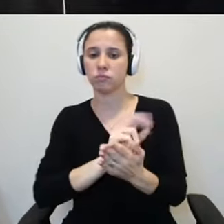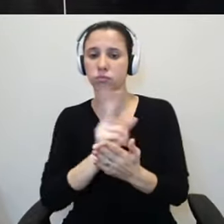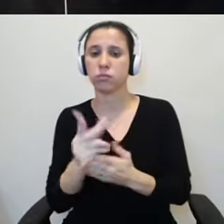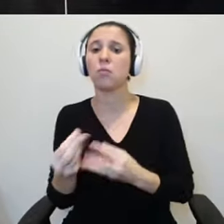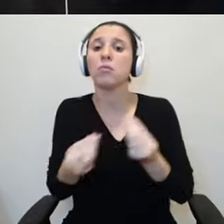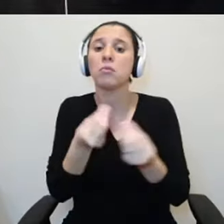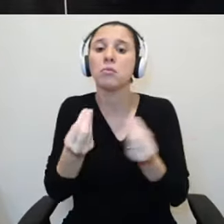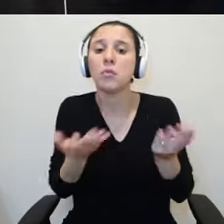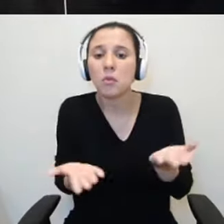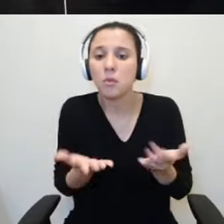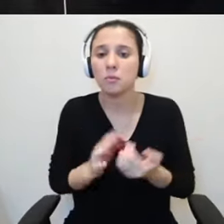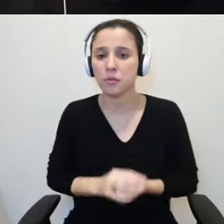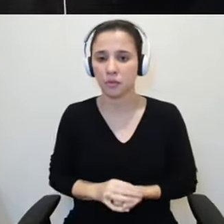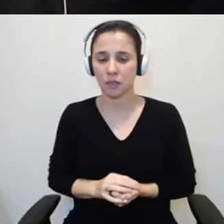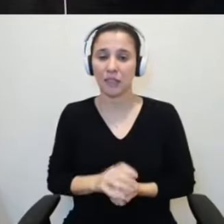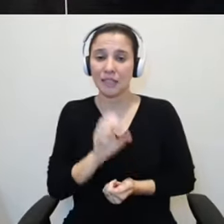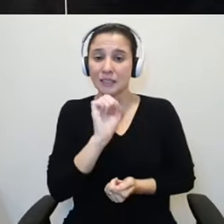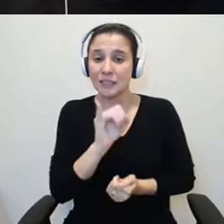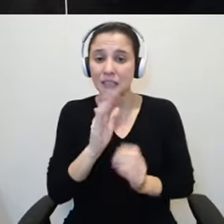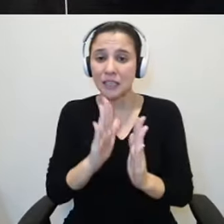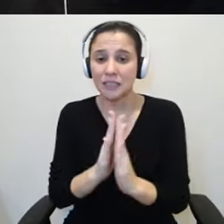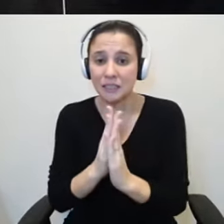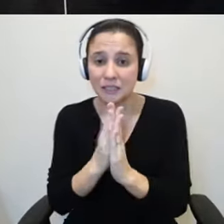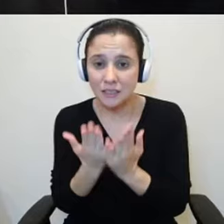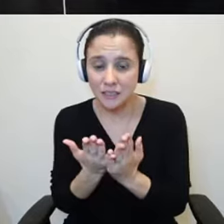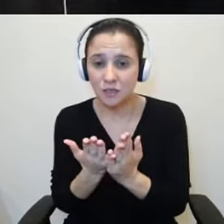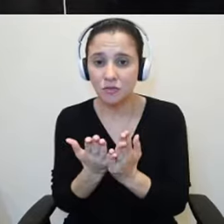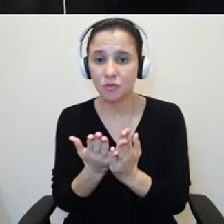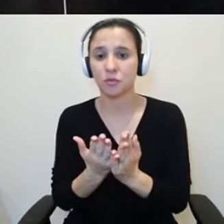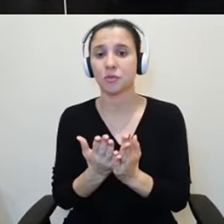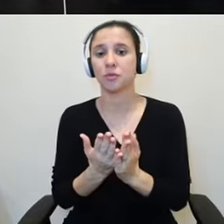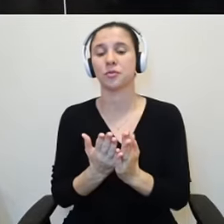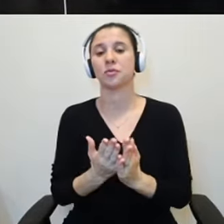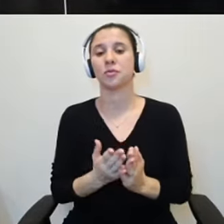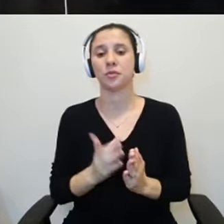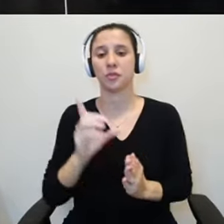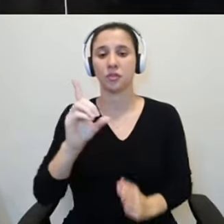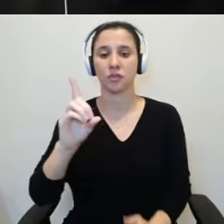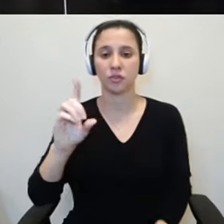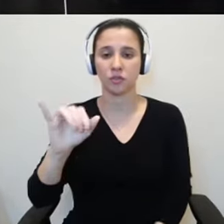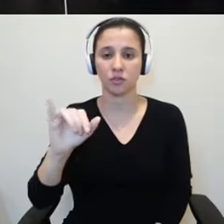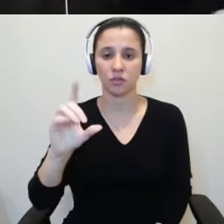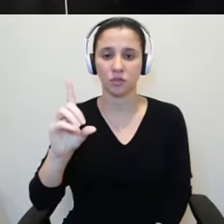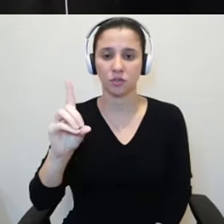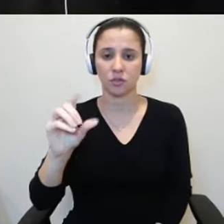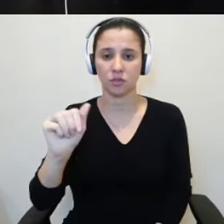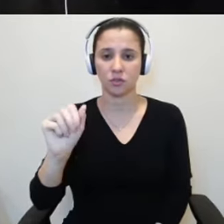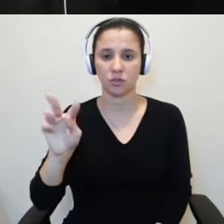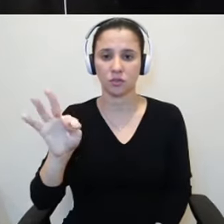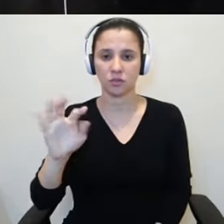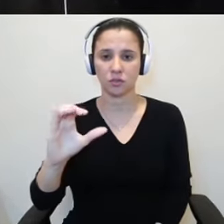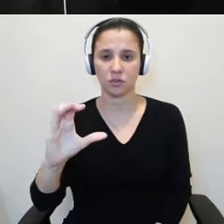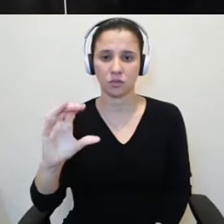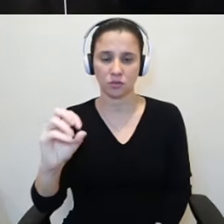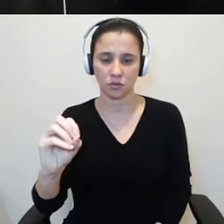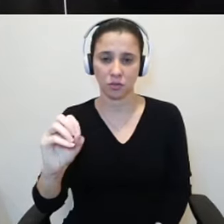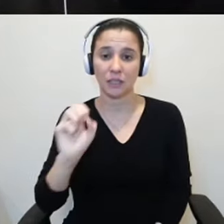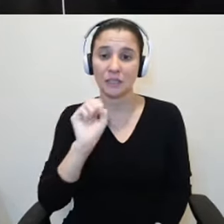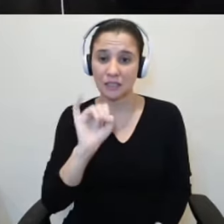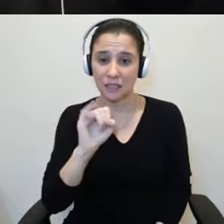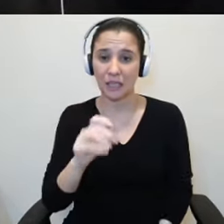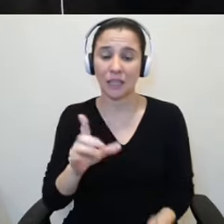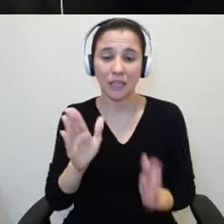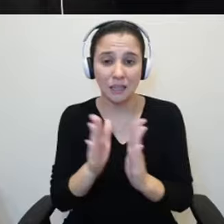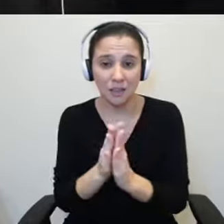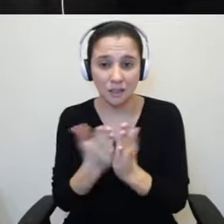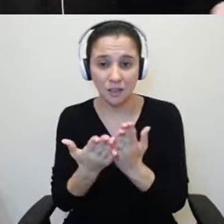a gente está orientando e pedindo para vocês virem ao campus tirar os livros didáticos. Então, nós